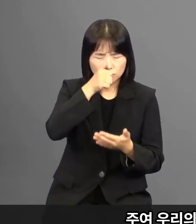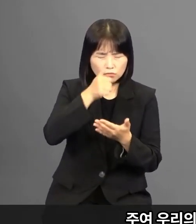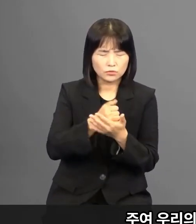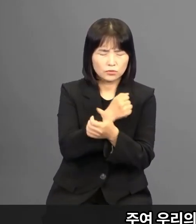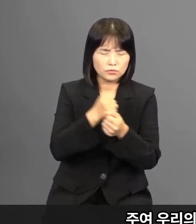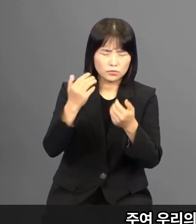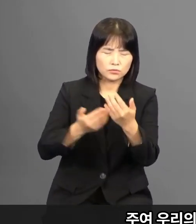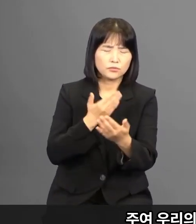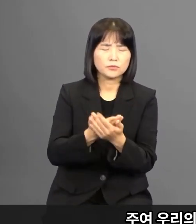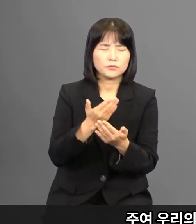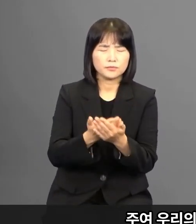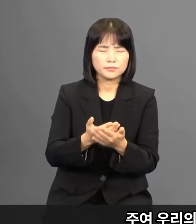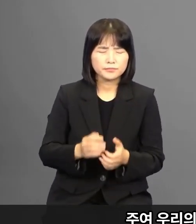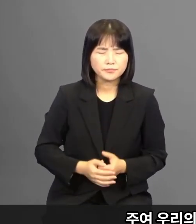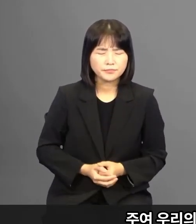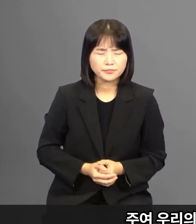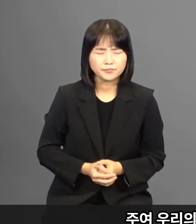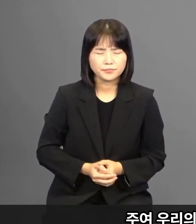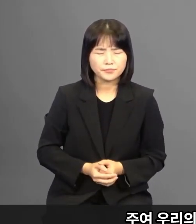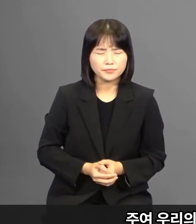용서하여 주옵소서.